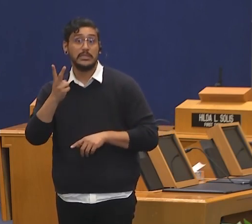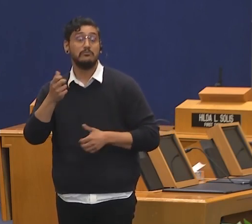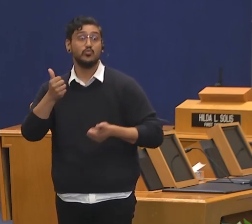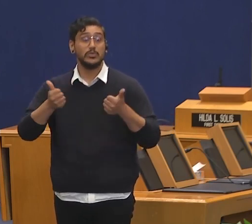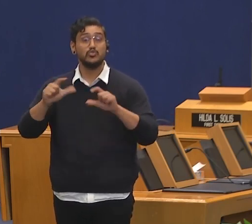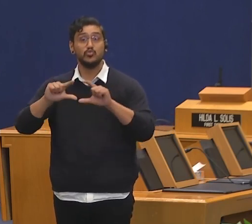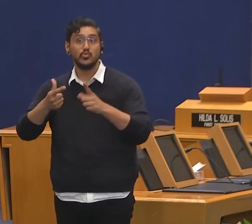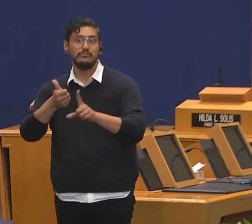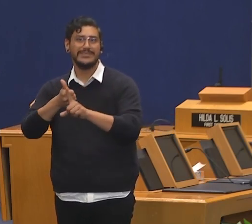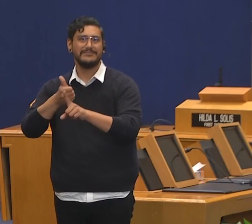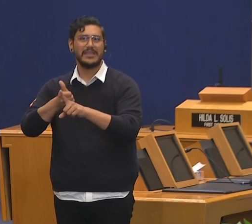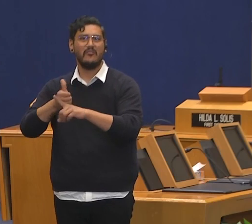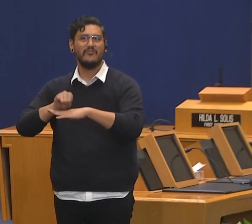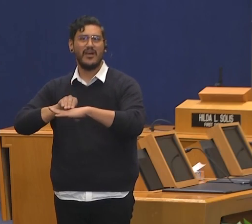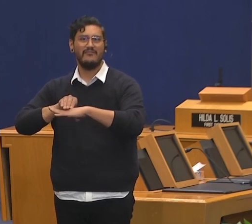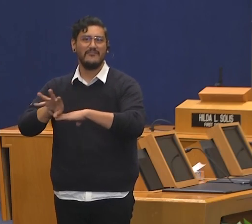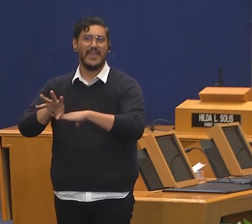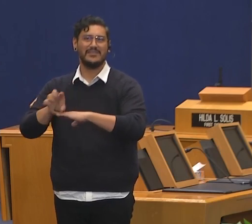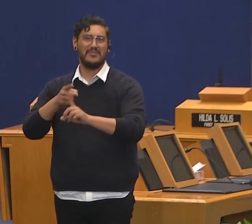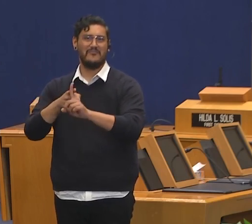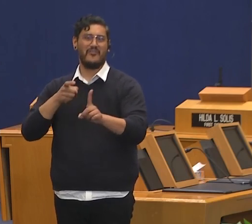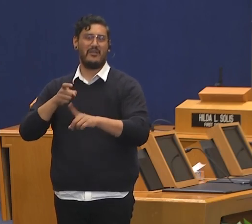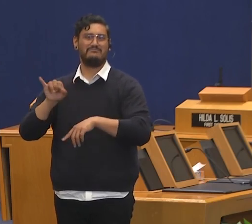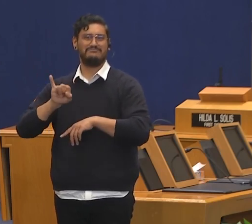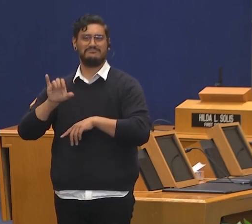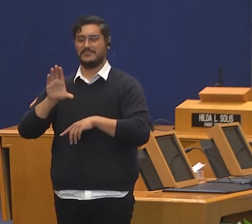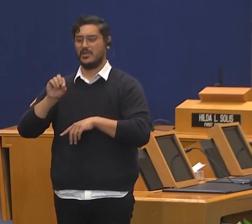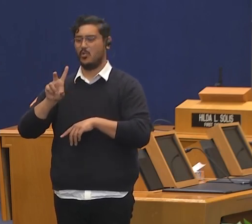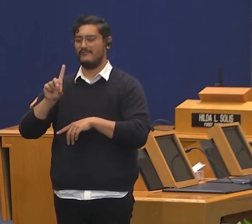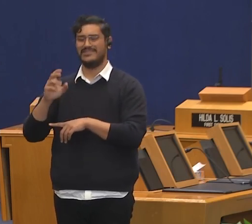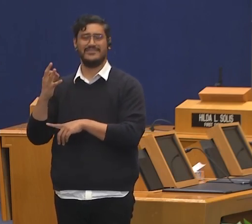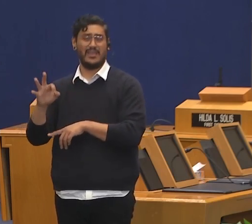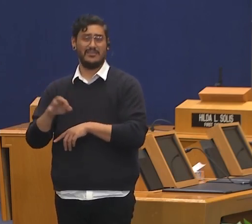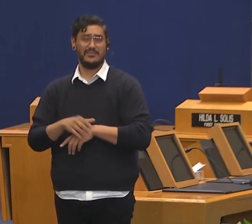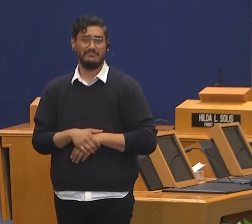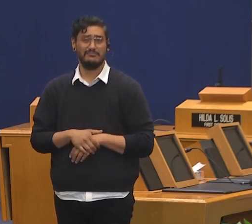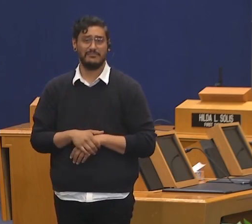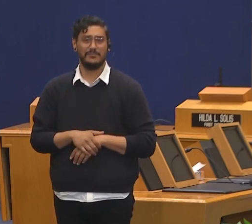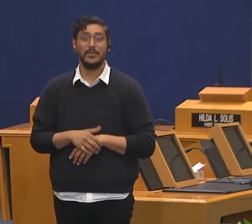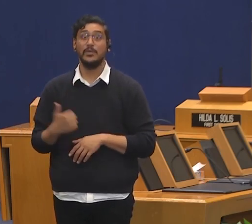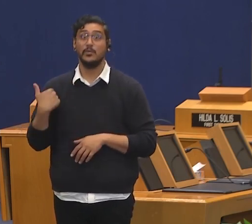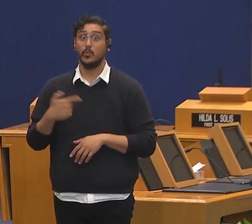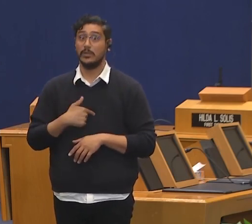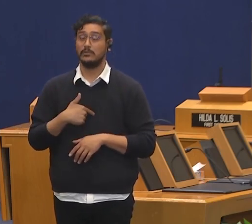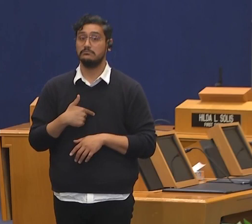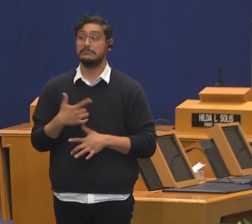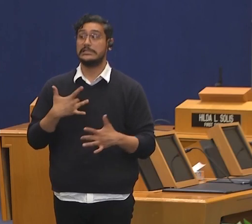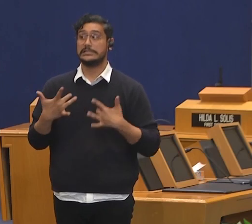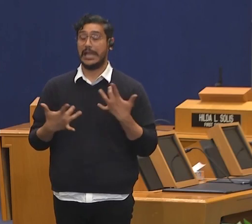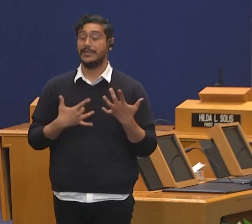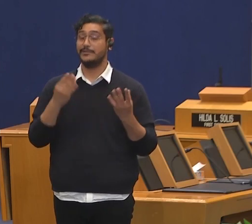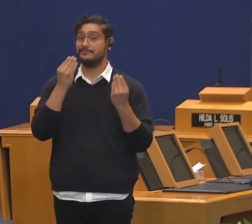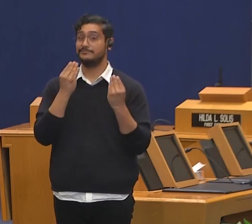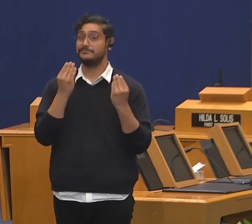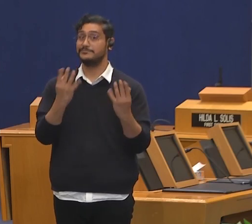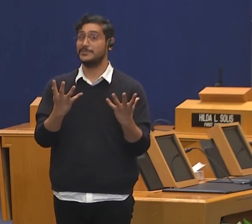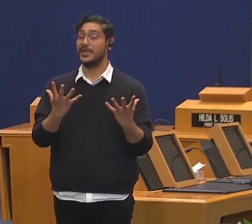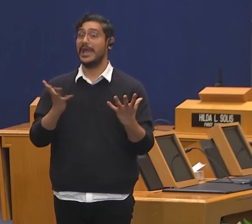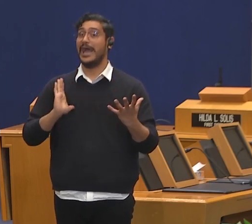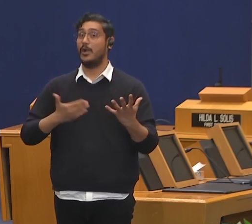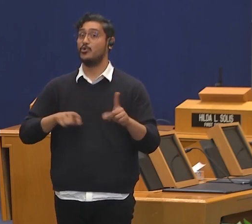afectadas por las infecciones de COVID-19. Estamos ansiosos por compartir con ustedes los